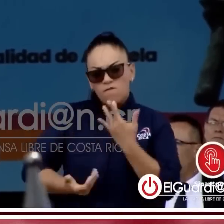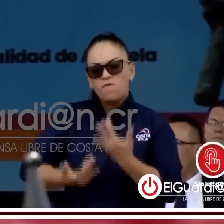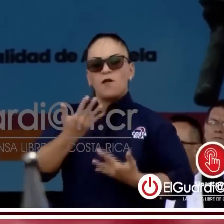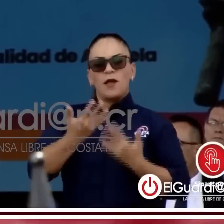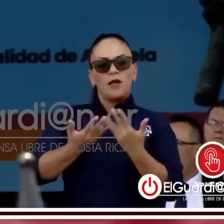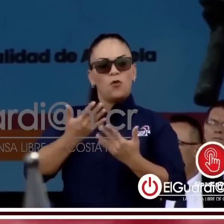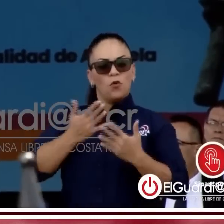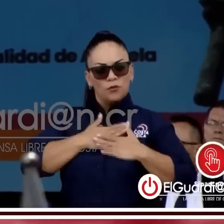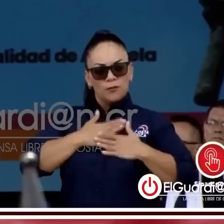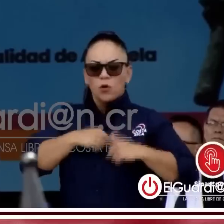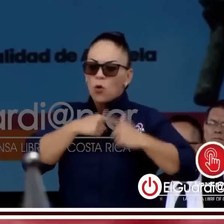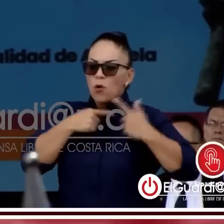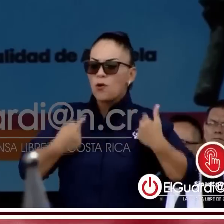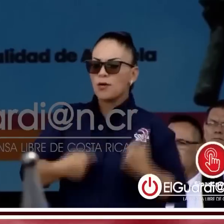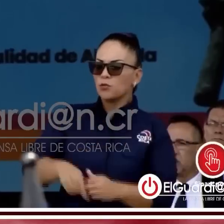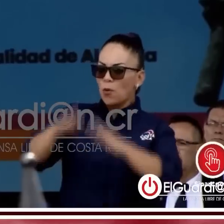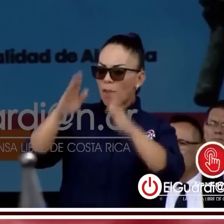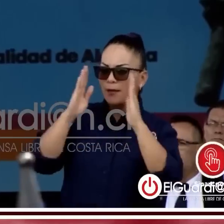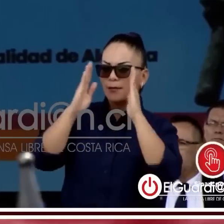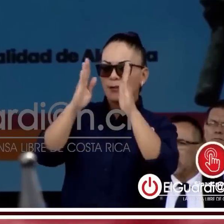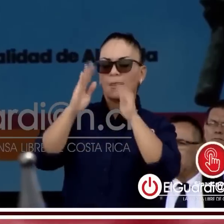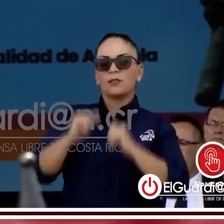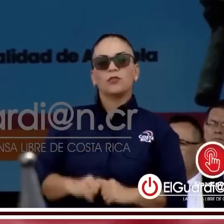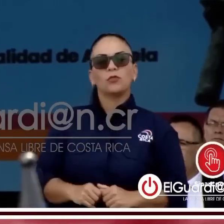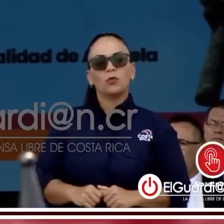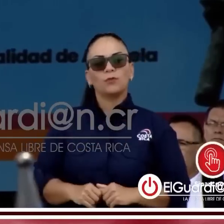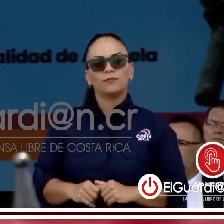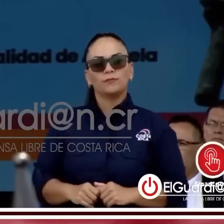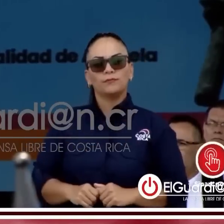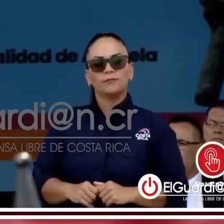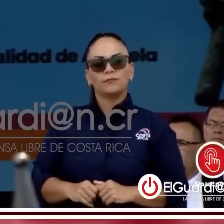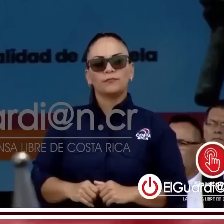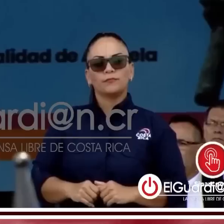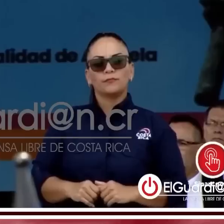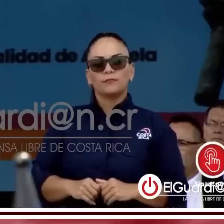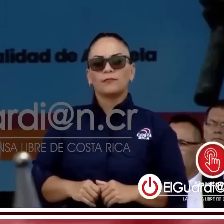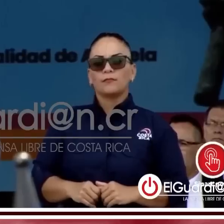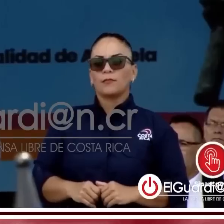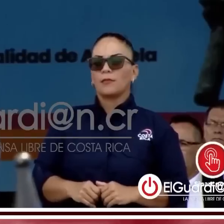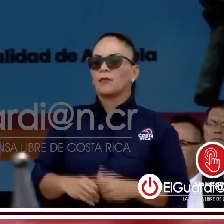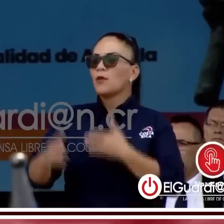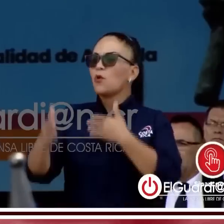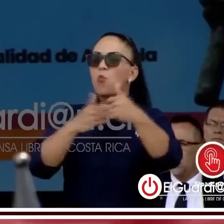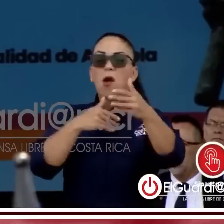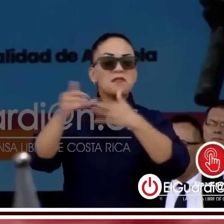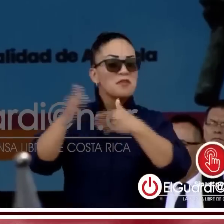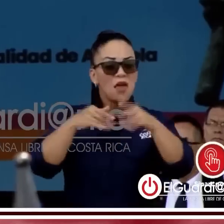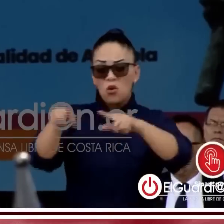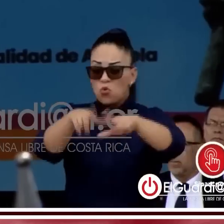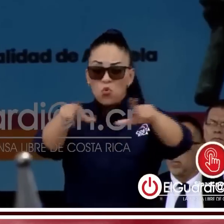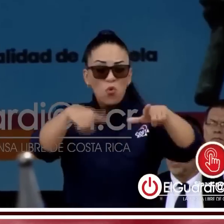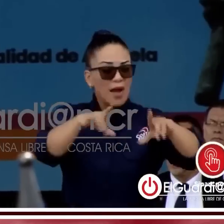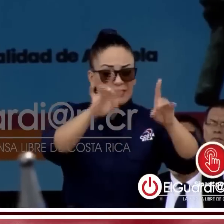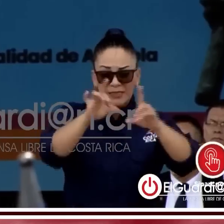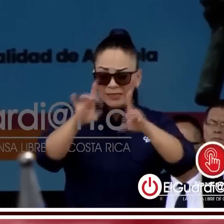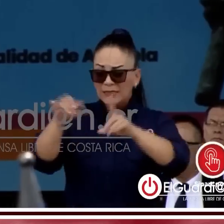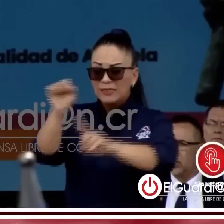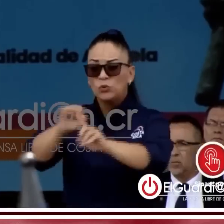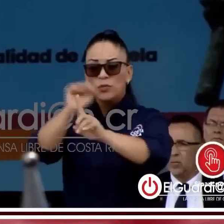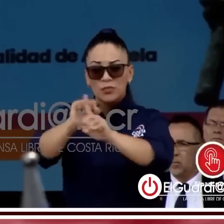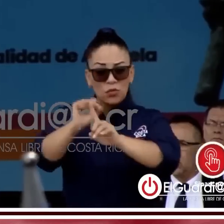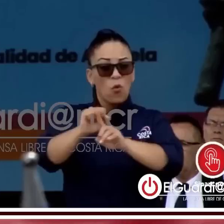el corazón atento, hacia cualquiera de los mesones donde haya